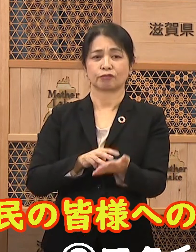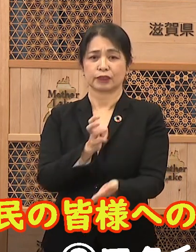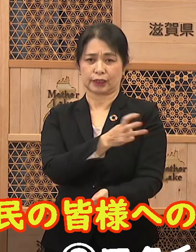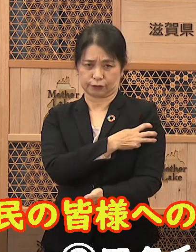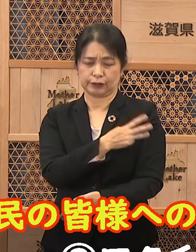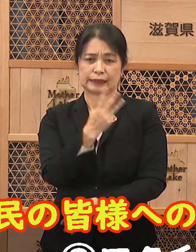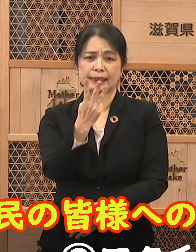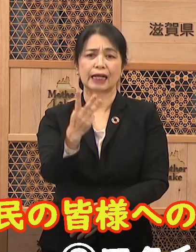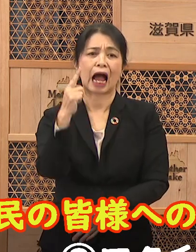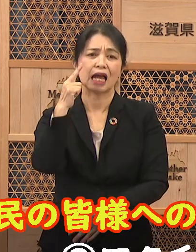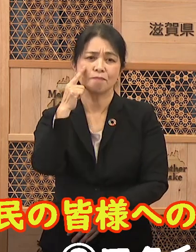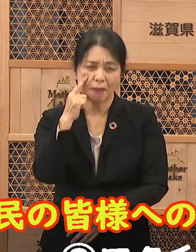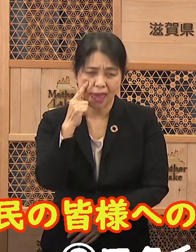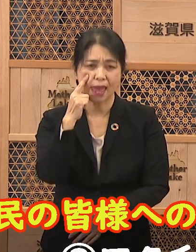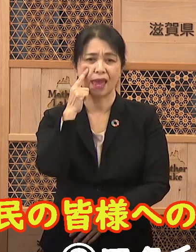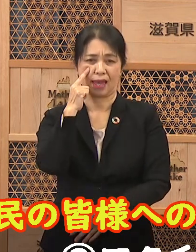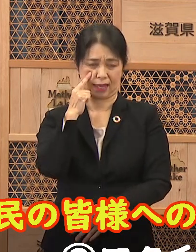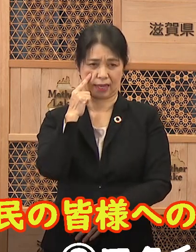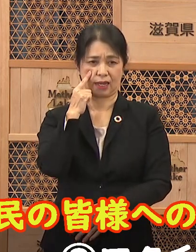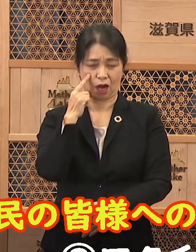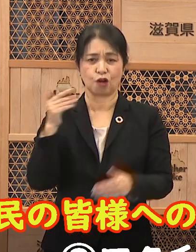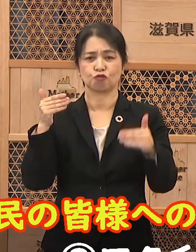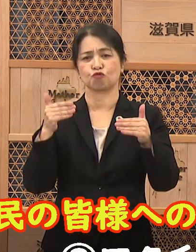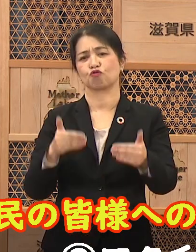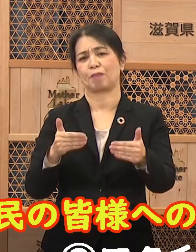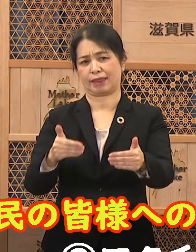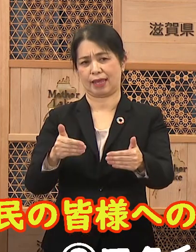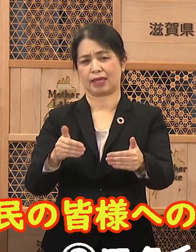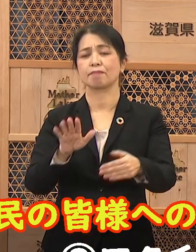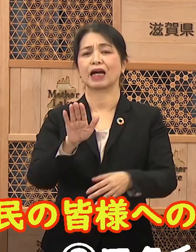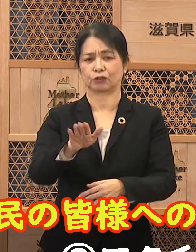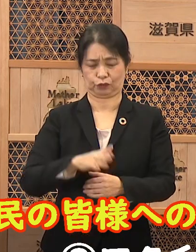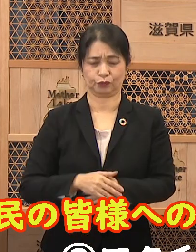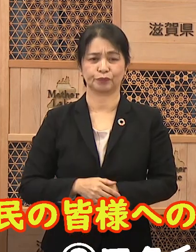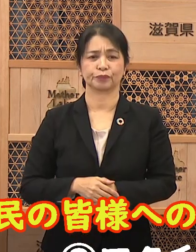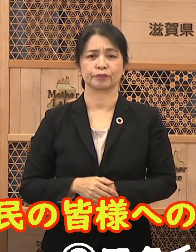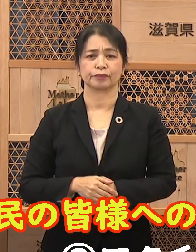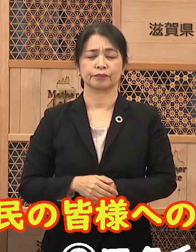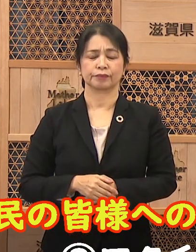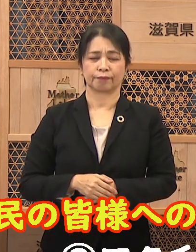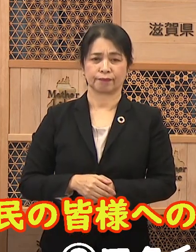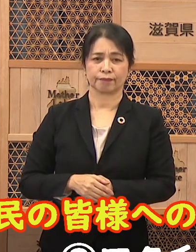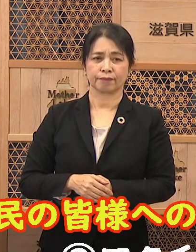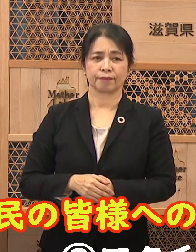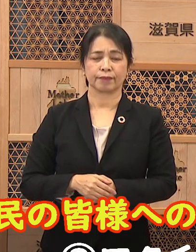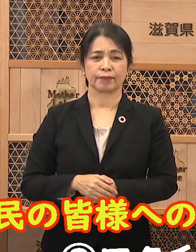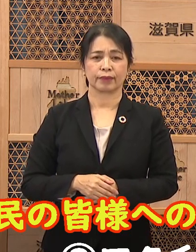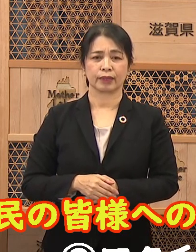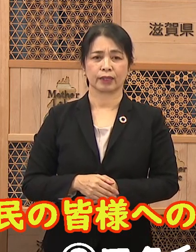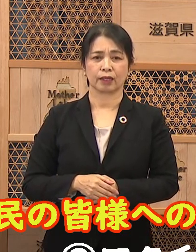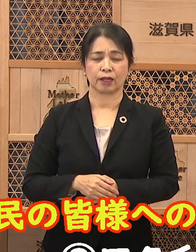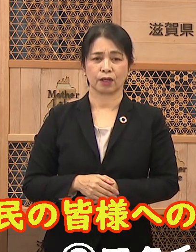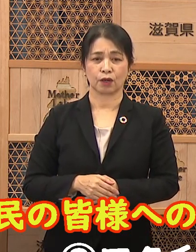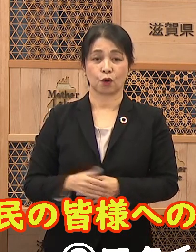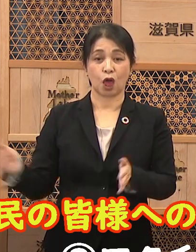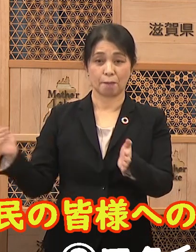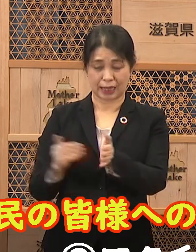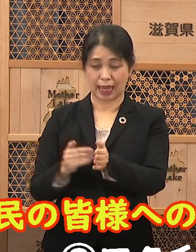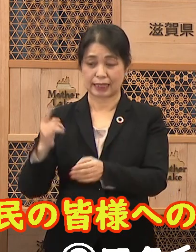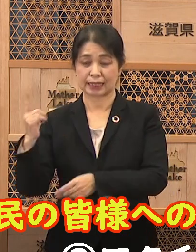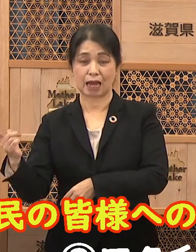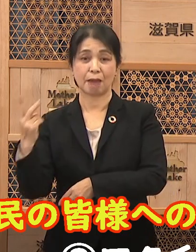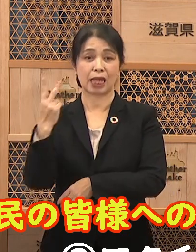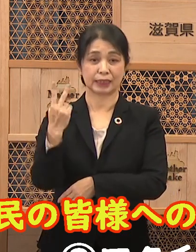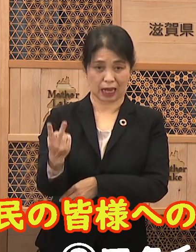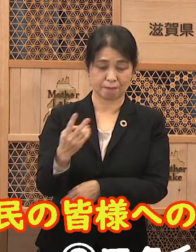県の広域接種センターにおいても、接種の機会が整っておりますので、これまで1回目、2回目打